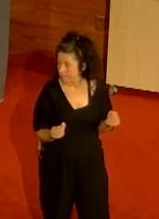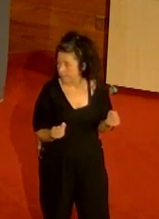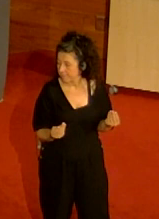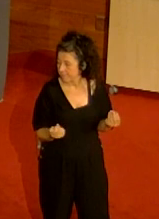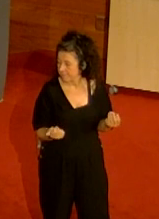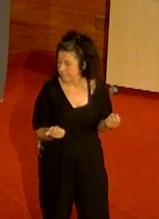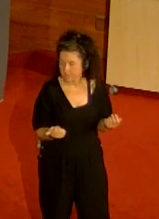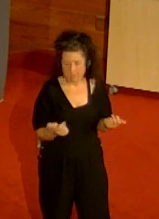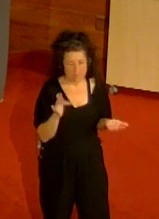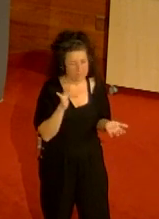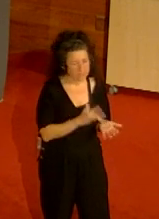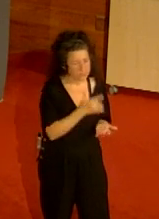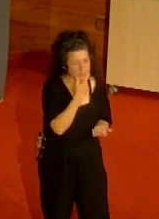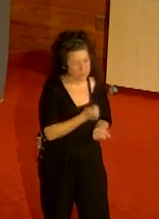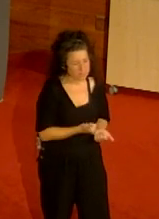era más fácil que